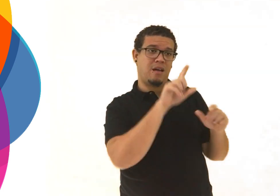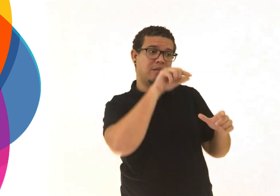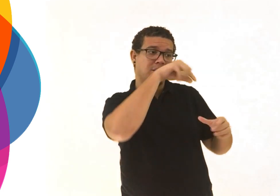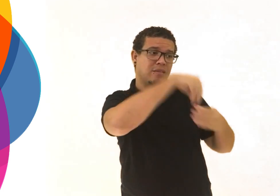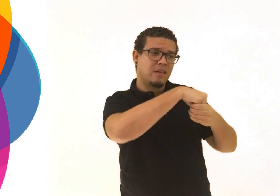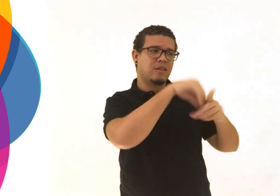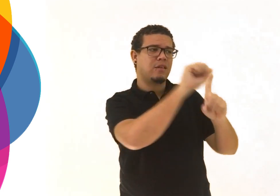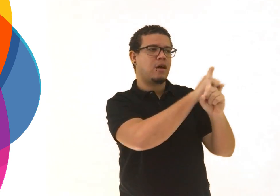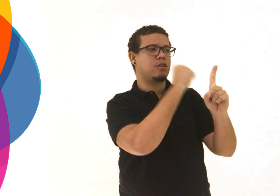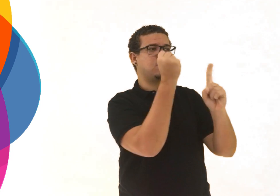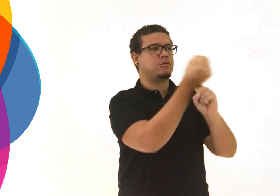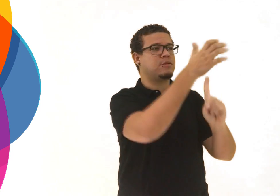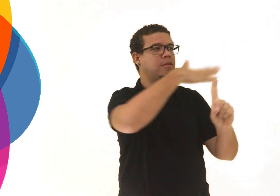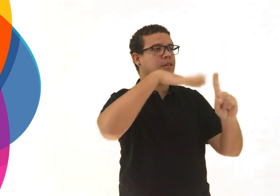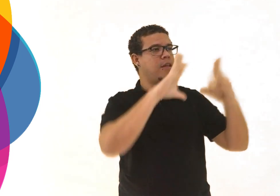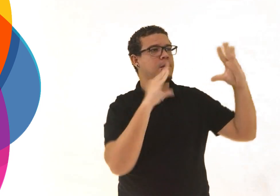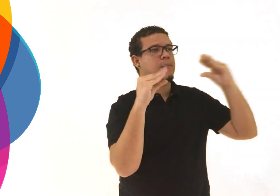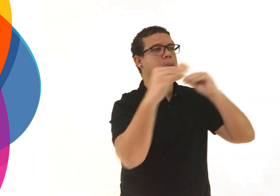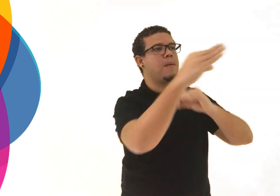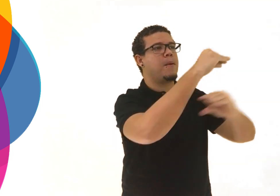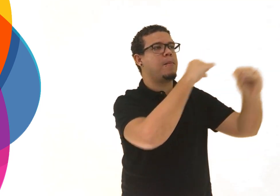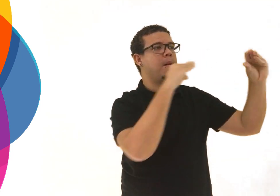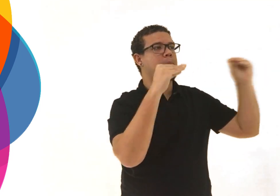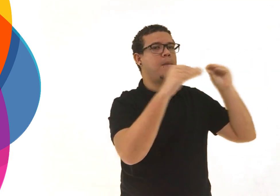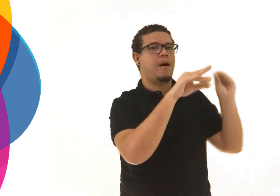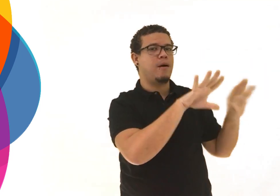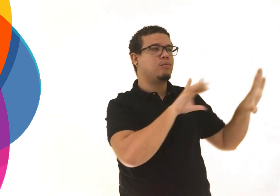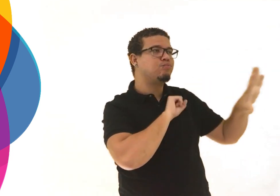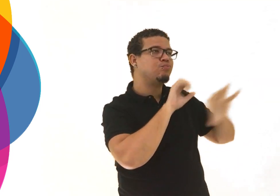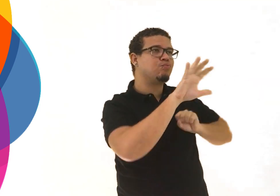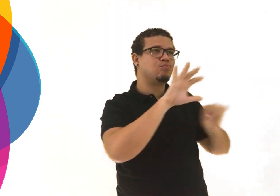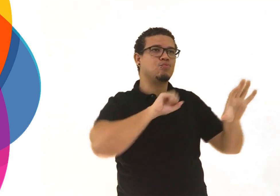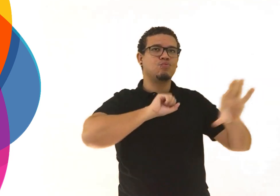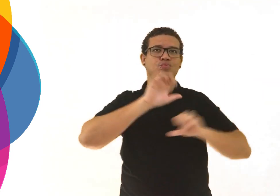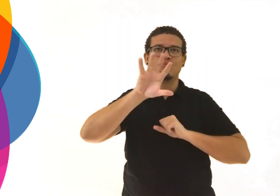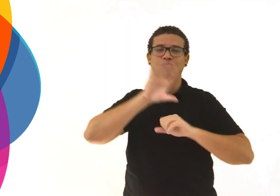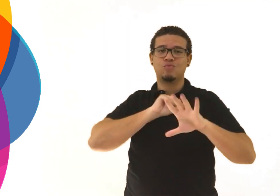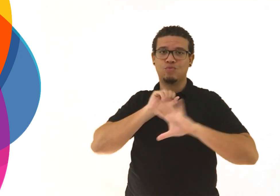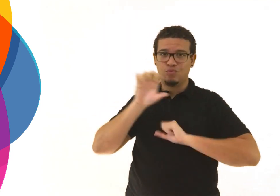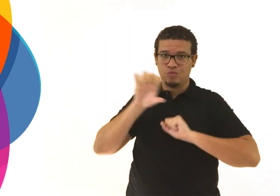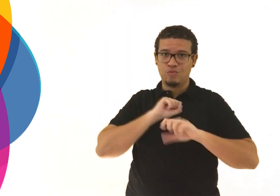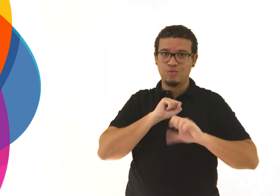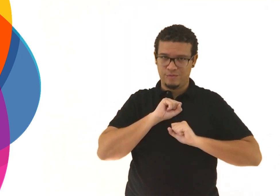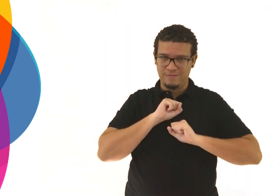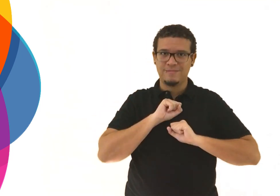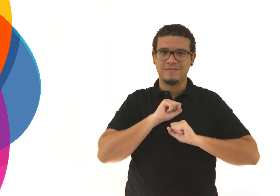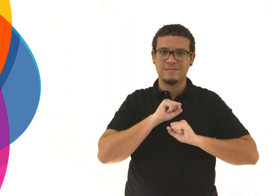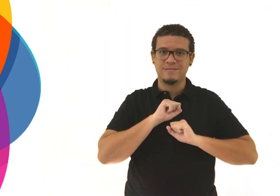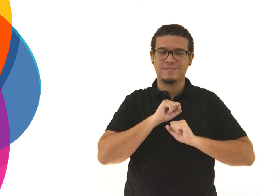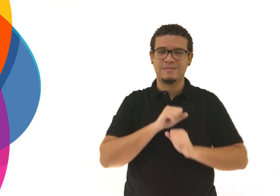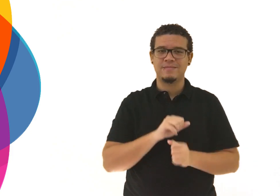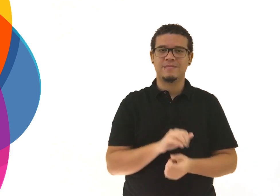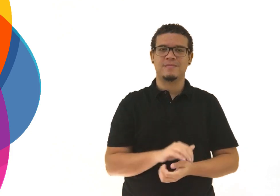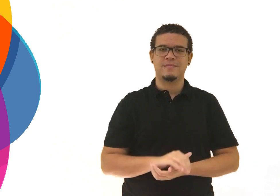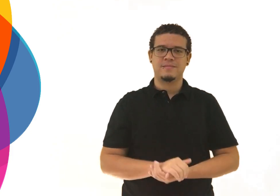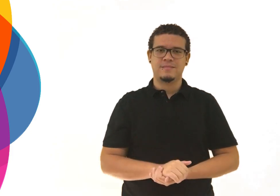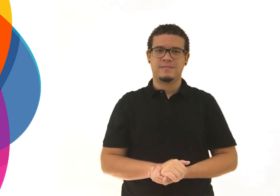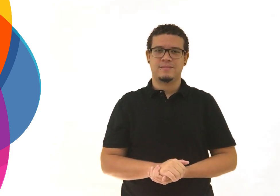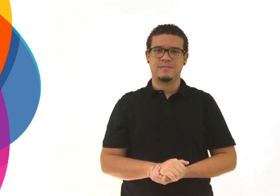das pessoas adquirem essa língua na interação e nas relações sociais. É no convívio que